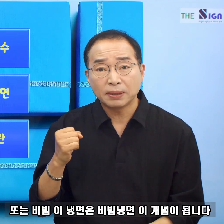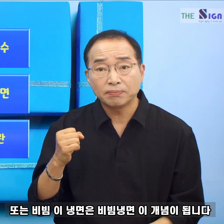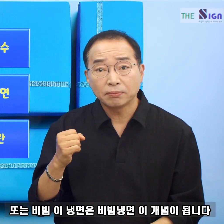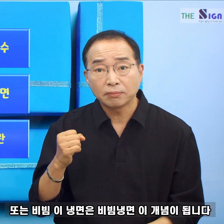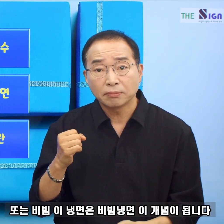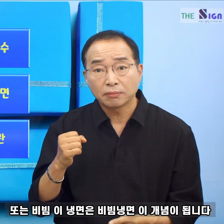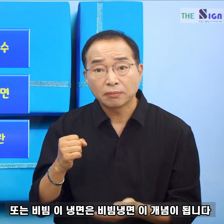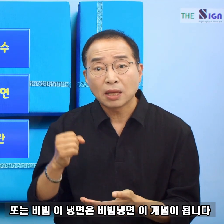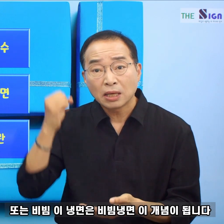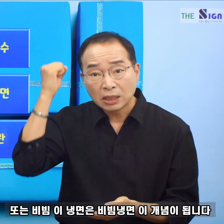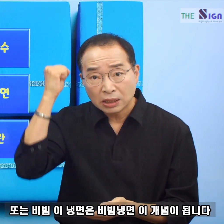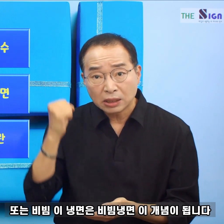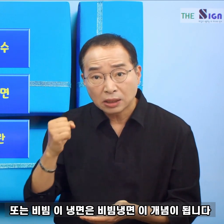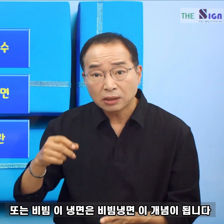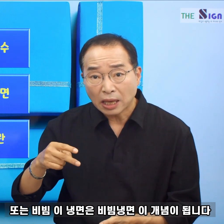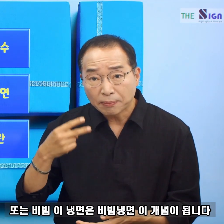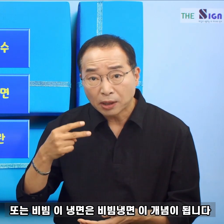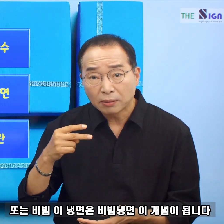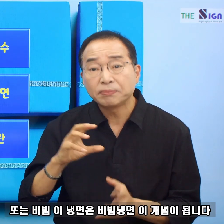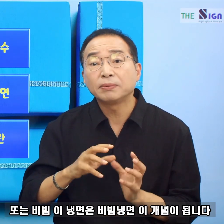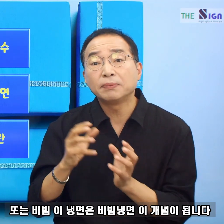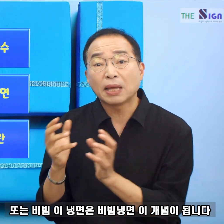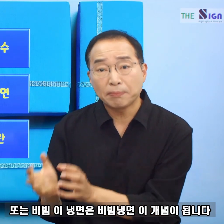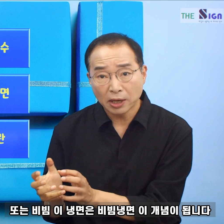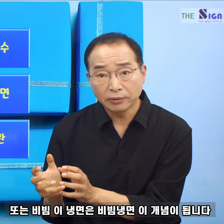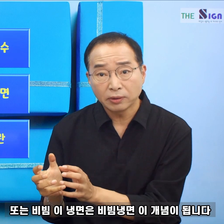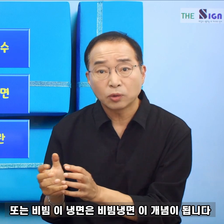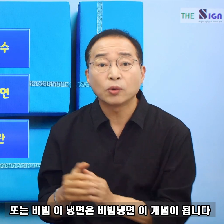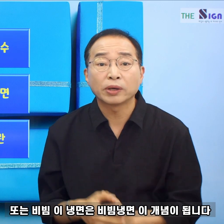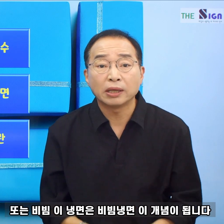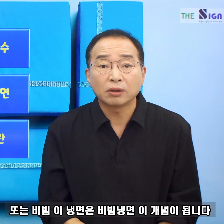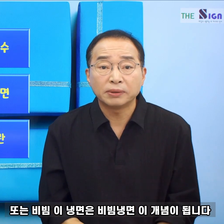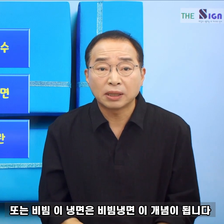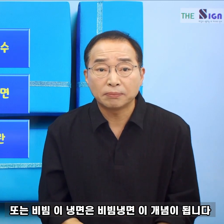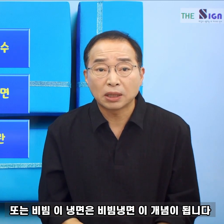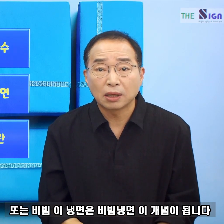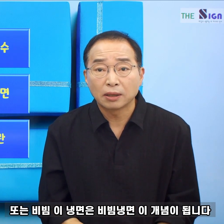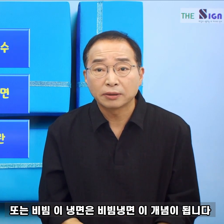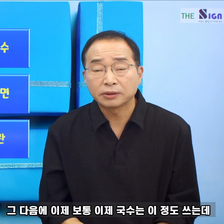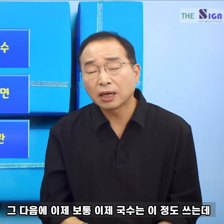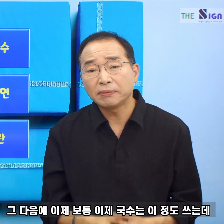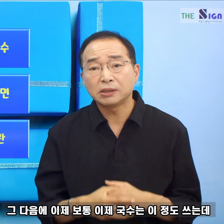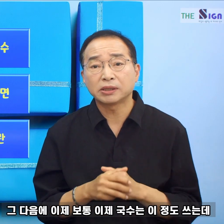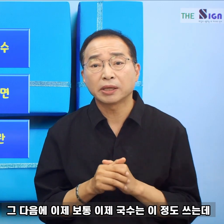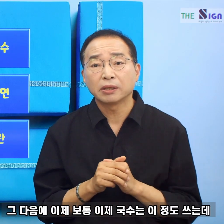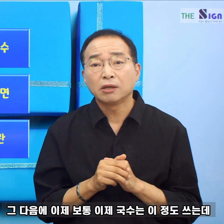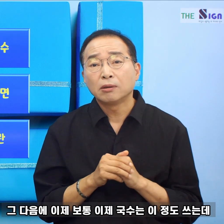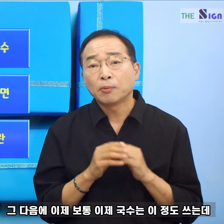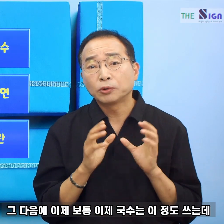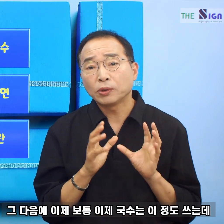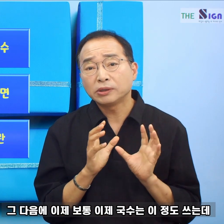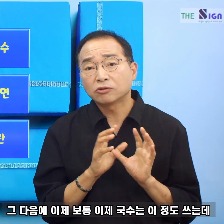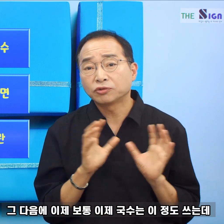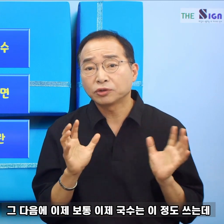비빔, 이 냉면은 비빔냉면 요 개념이 됩니다. 그 다음에 이제 보통 이제 국수는 이